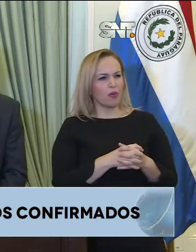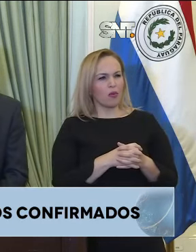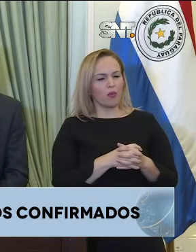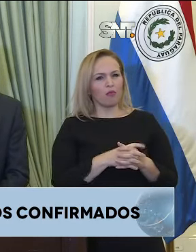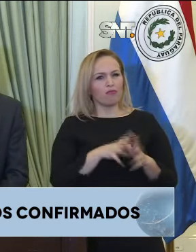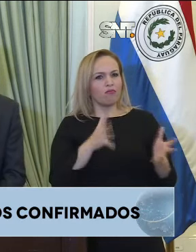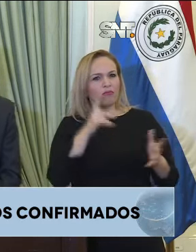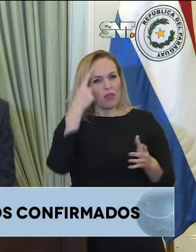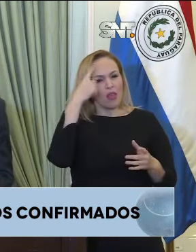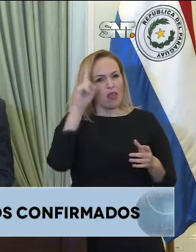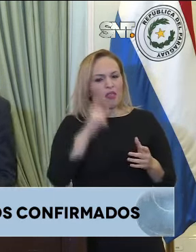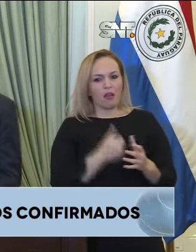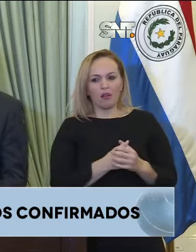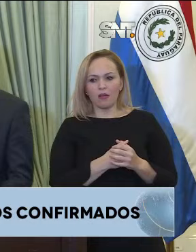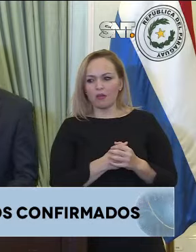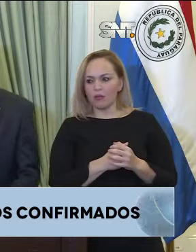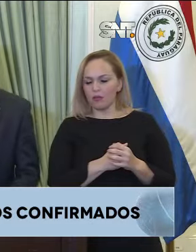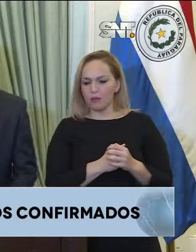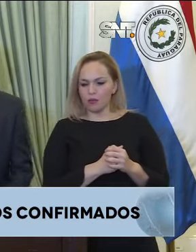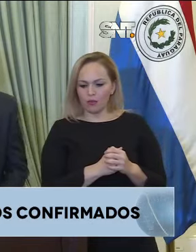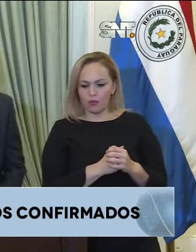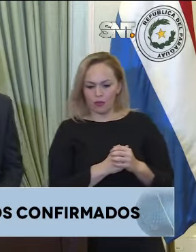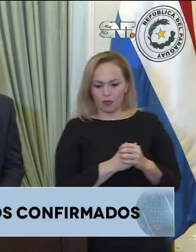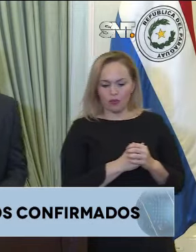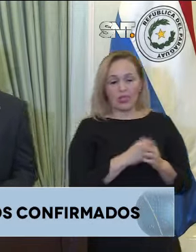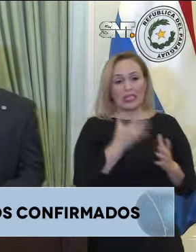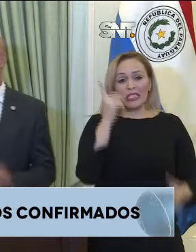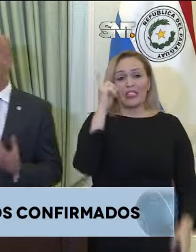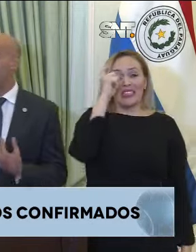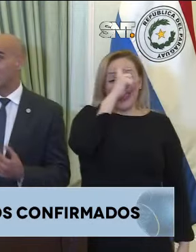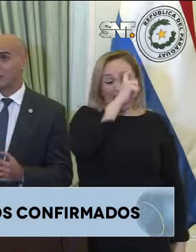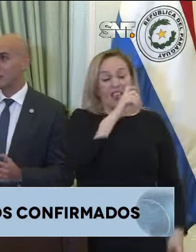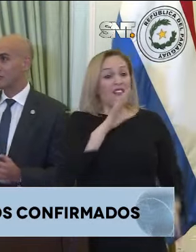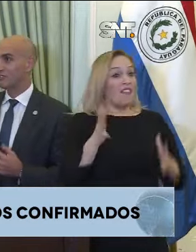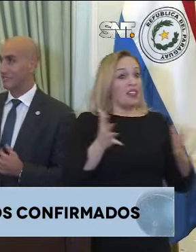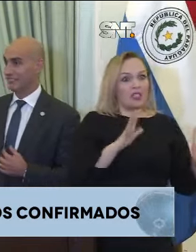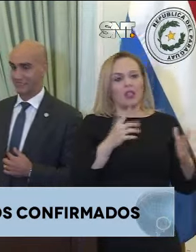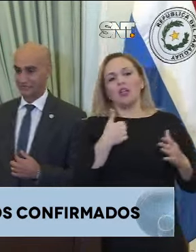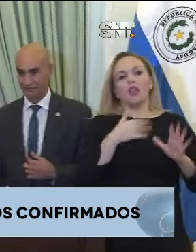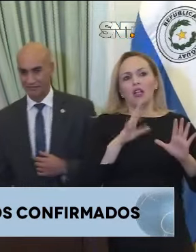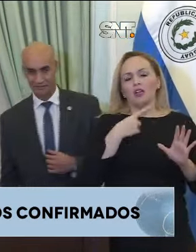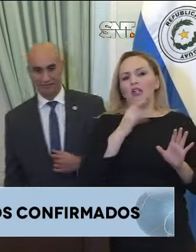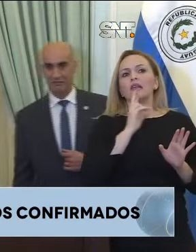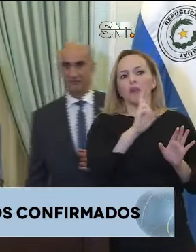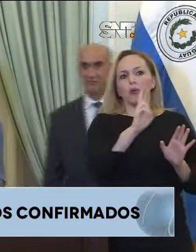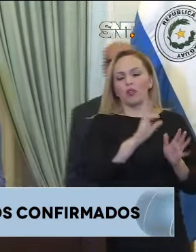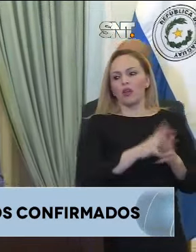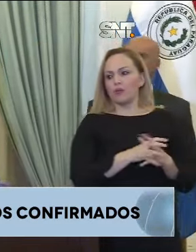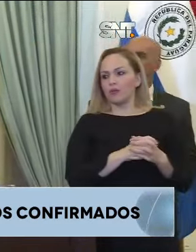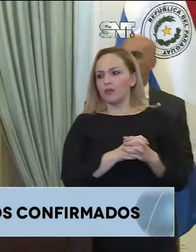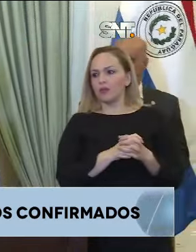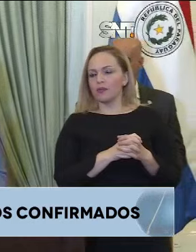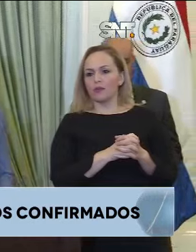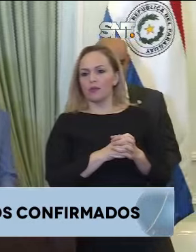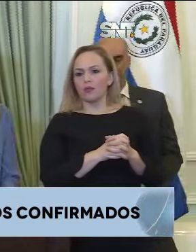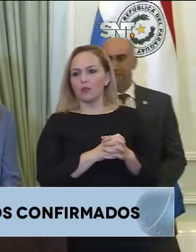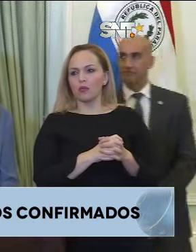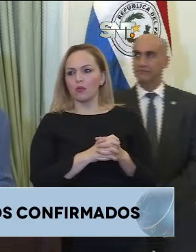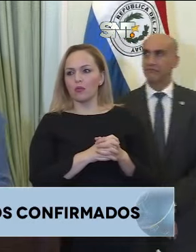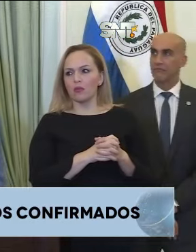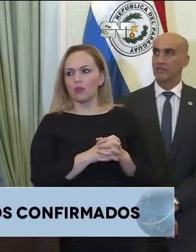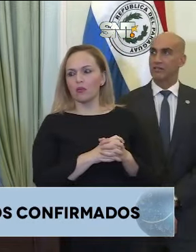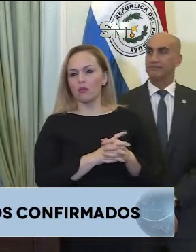tener una idea? Uy, neta. No sé si ya... Es difícil estimar de mi lado. Sí, hablamos de una gran cantidad de personas que